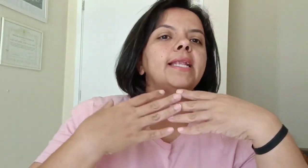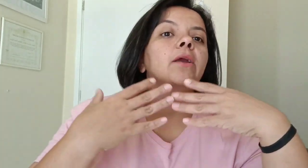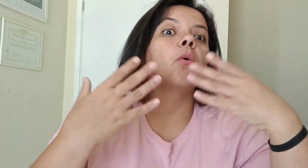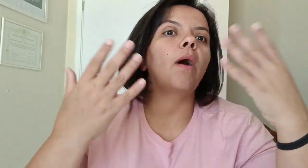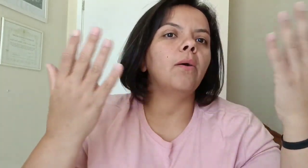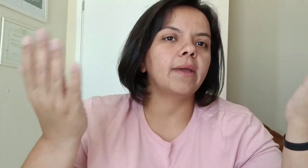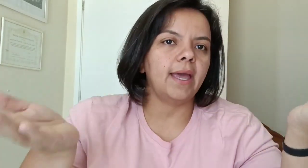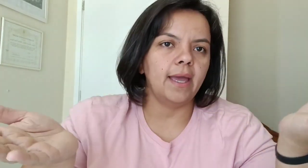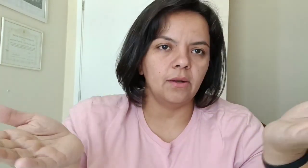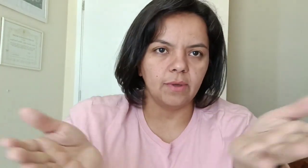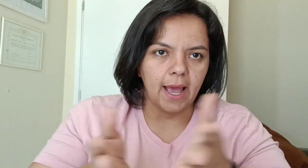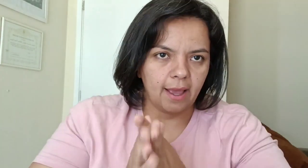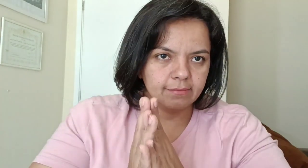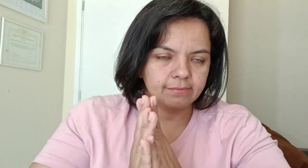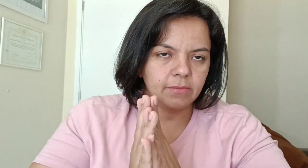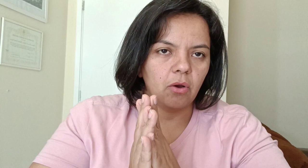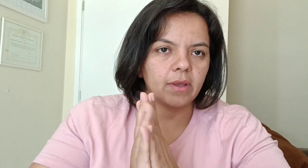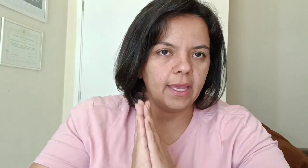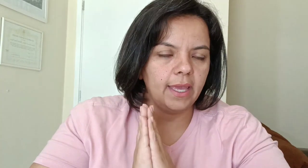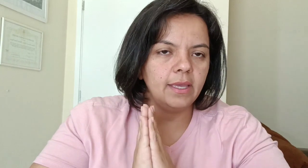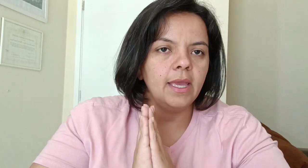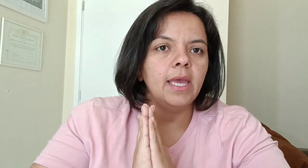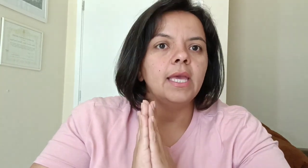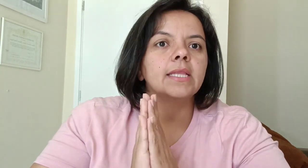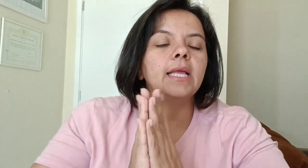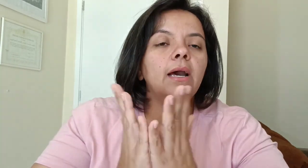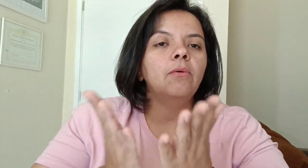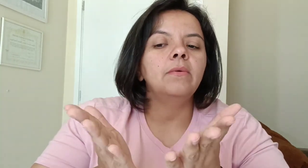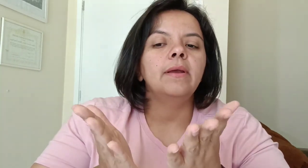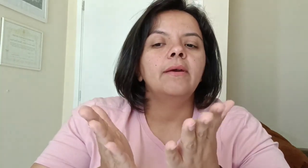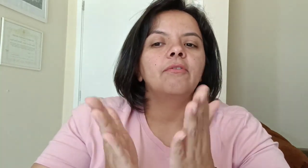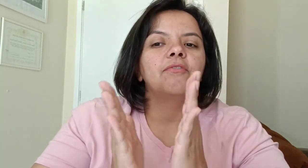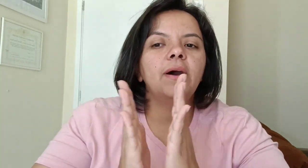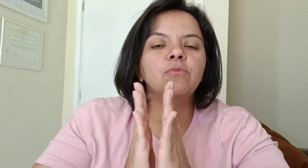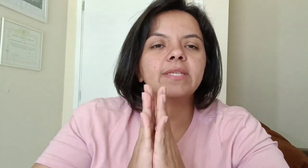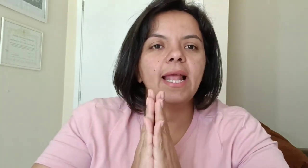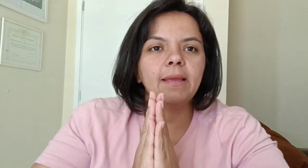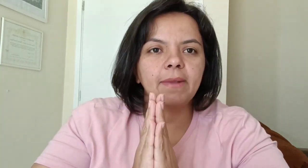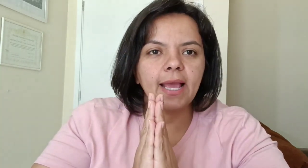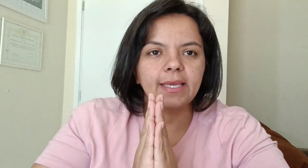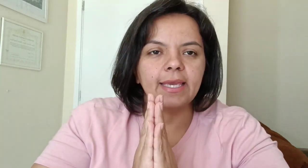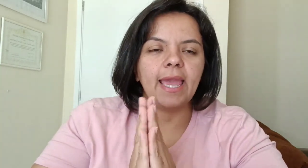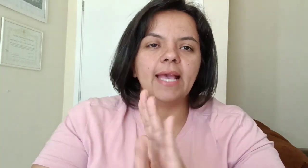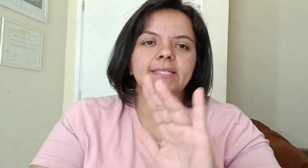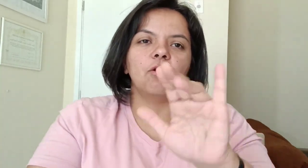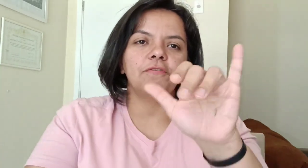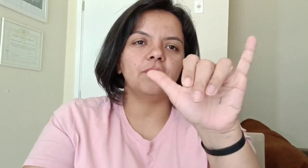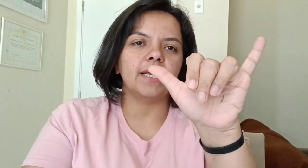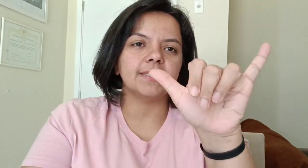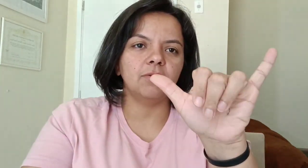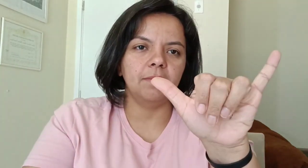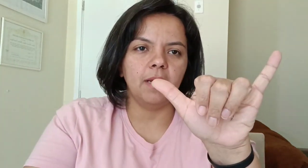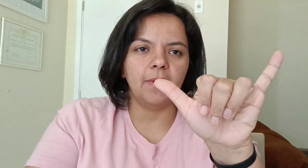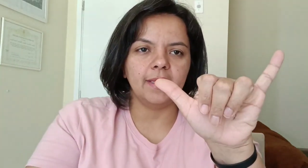em qualquer lugar, ok? Então, vamos relembrar aqui. Essa configuração de mão